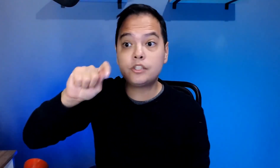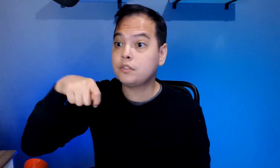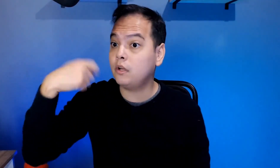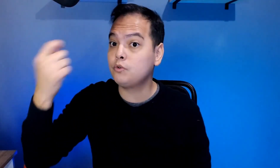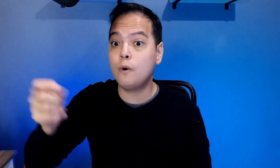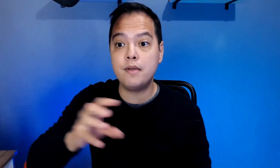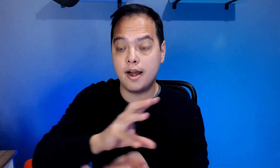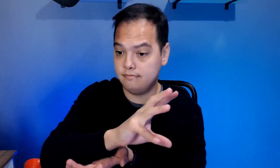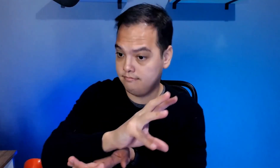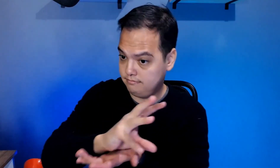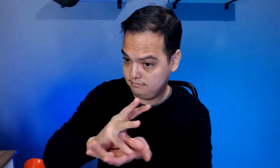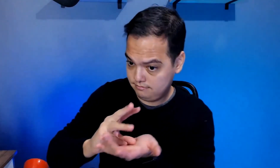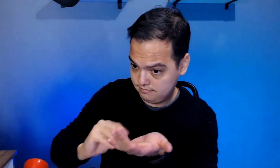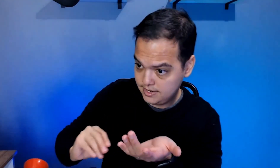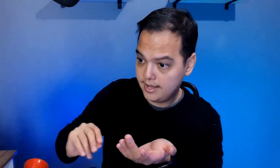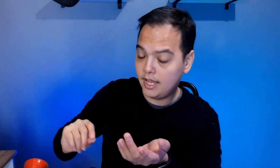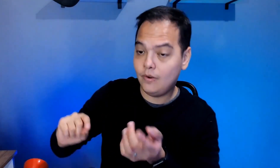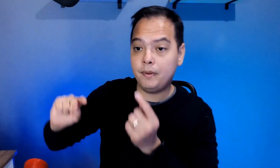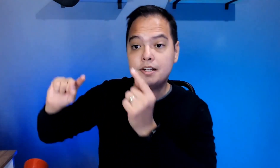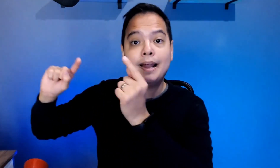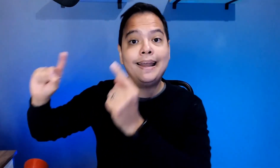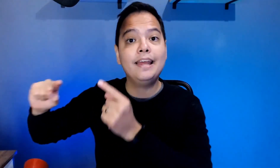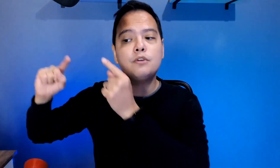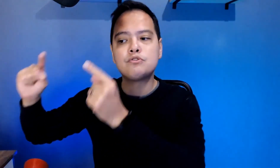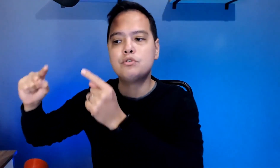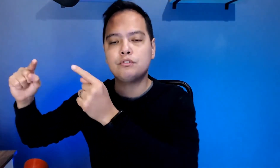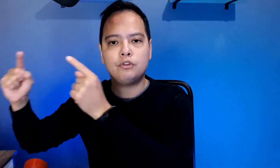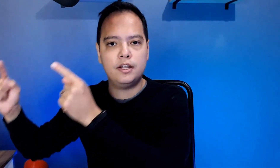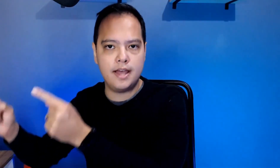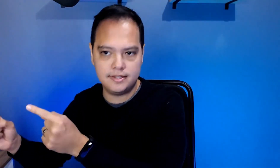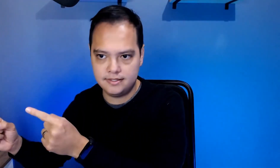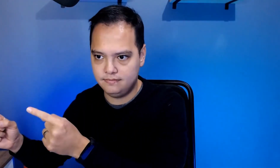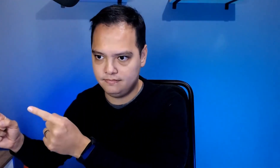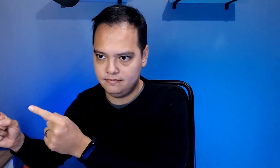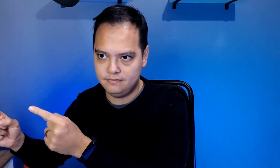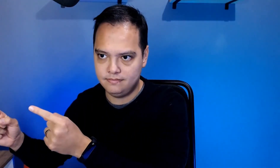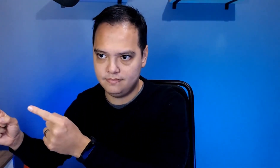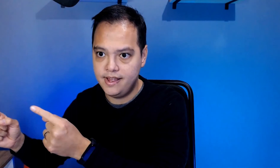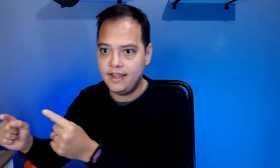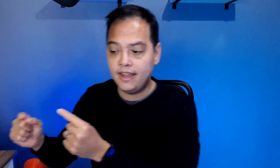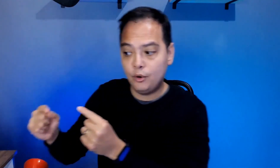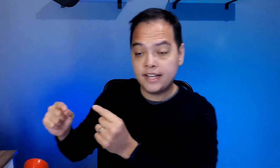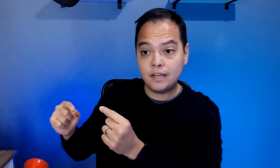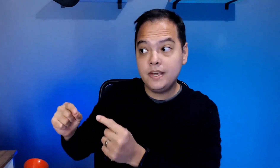de copiar. Eu aprendi a maneira que um surdo constrói ideias. Eu recebi